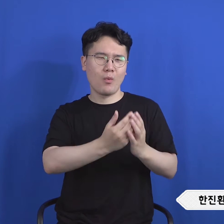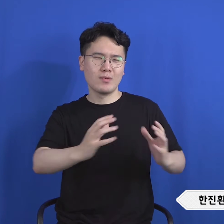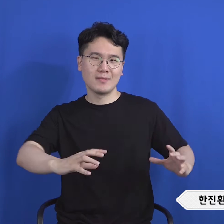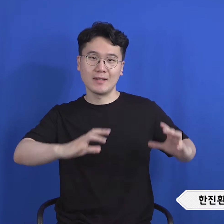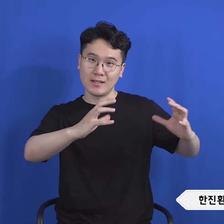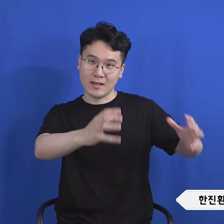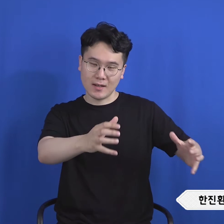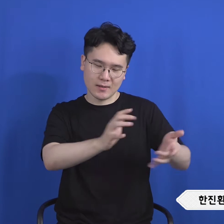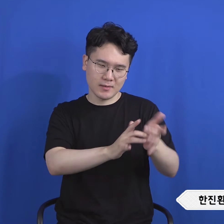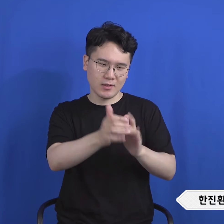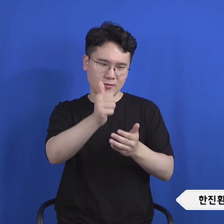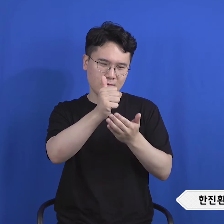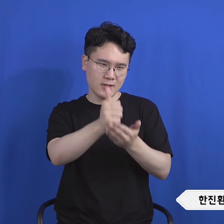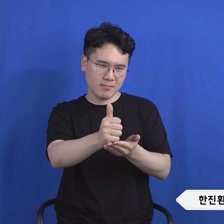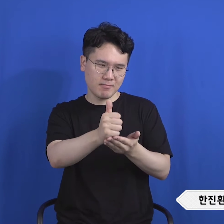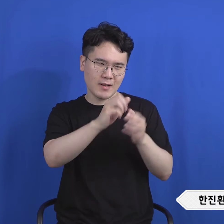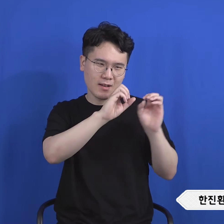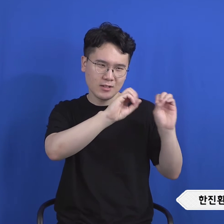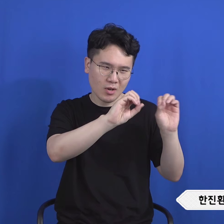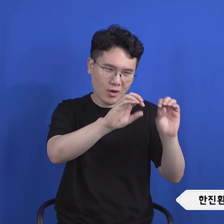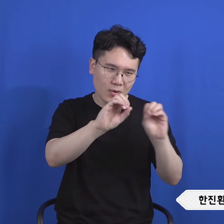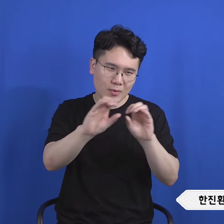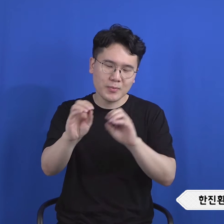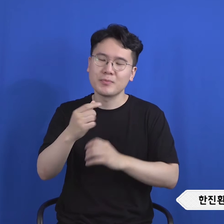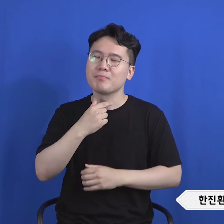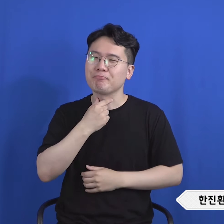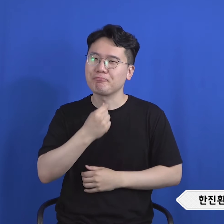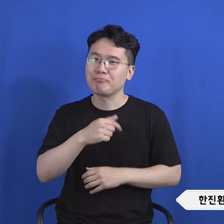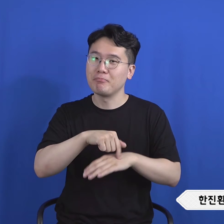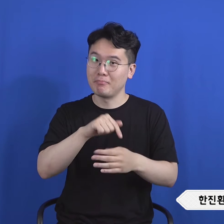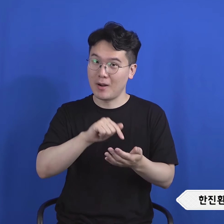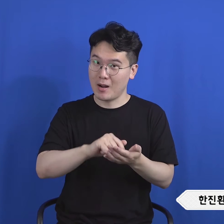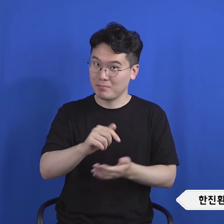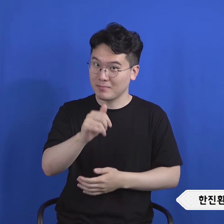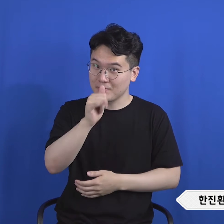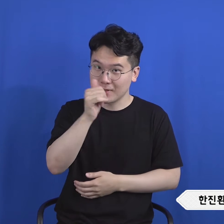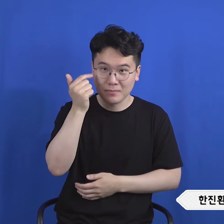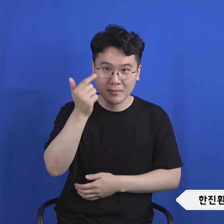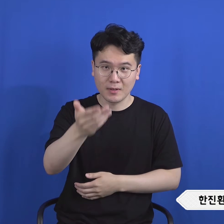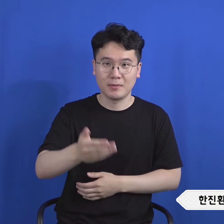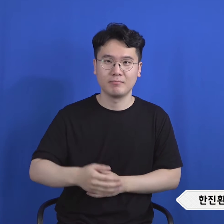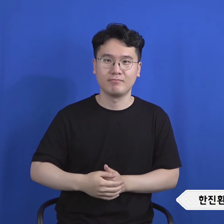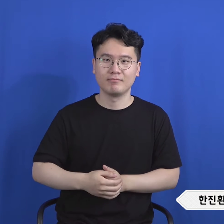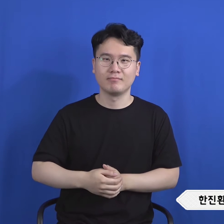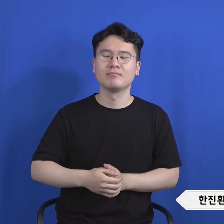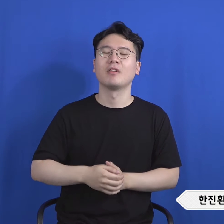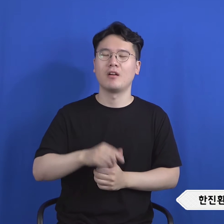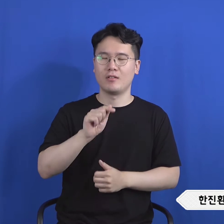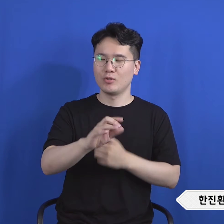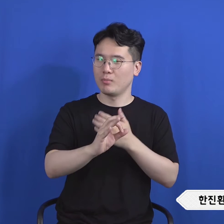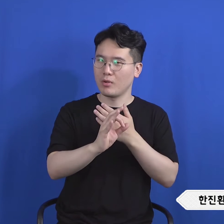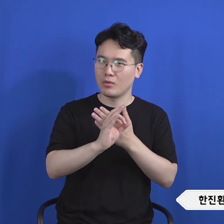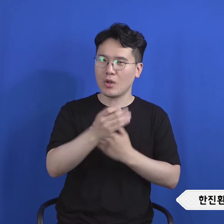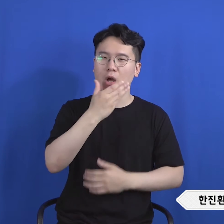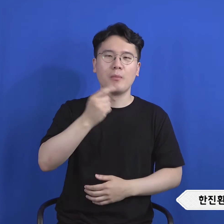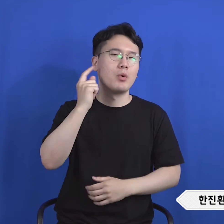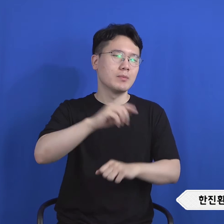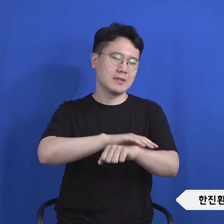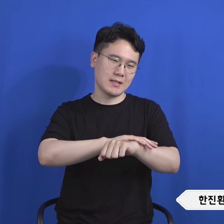마음이 간절하십니까? 그러면 그동안 여러분 들은 복음을 잘 이해를 한 것입니다.